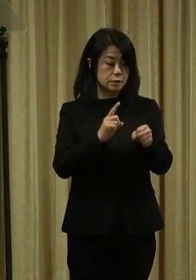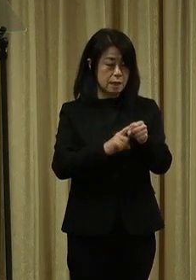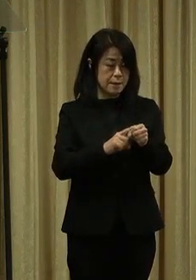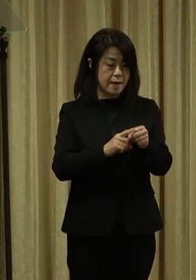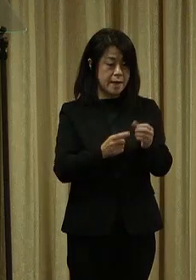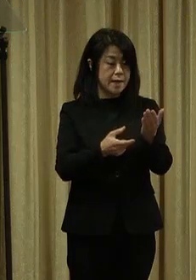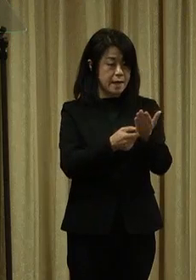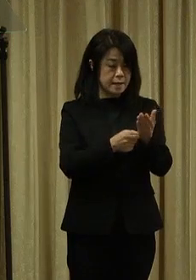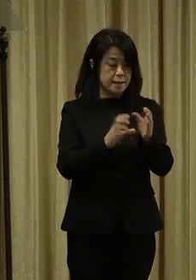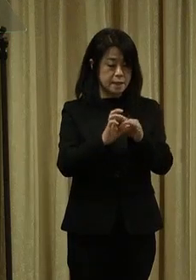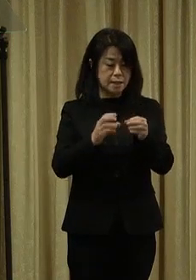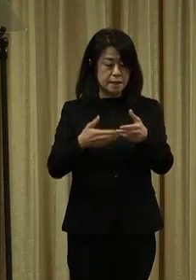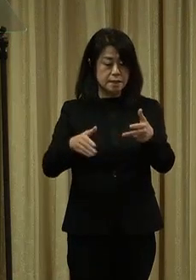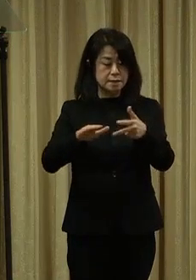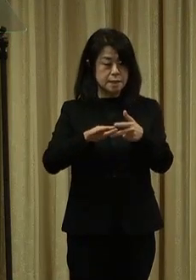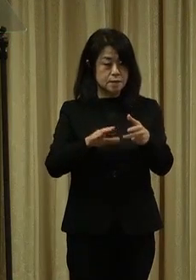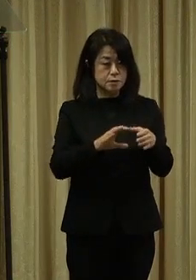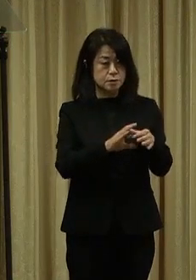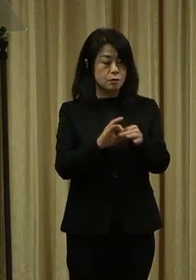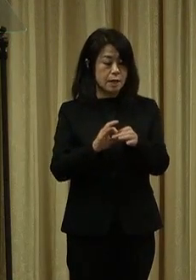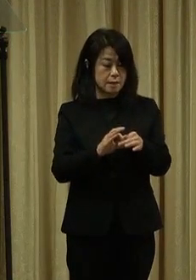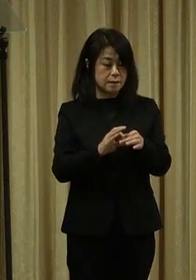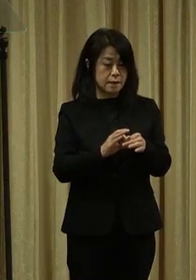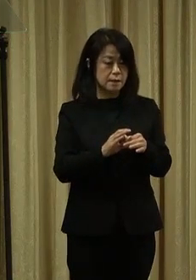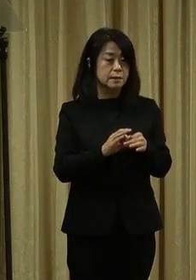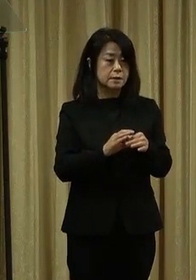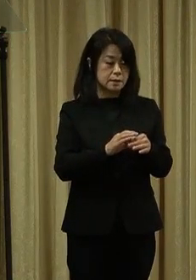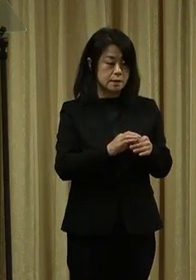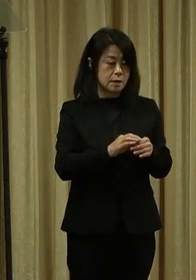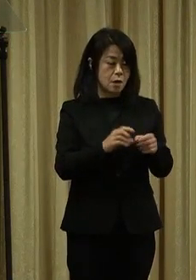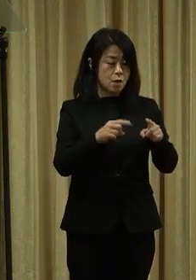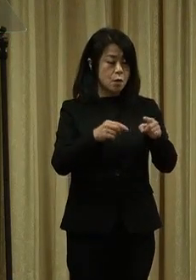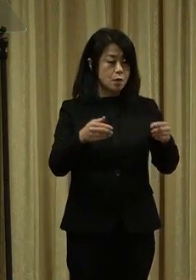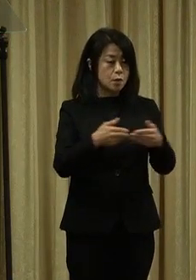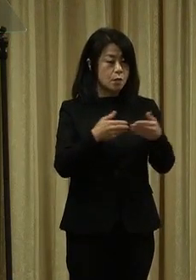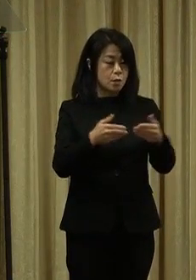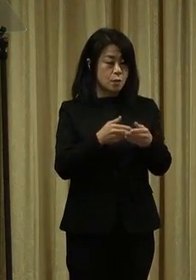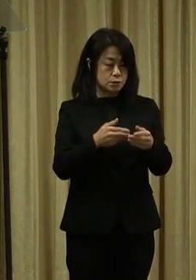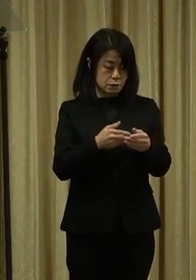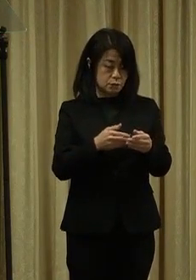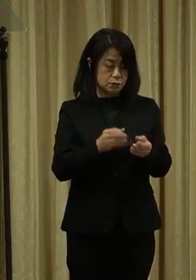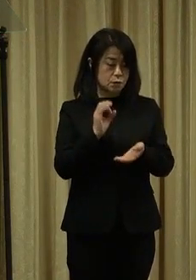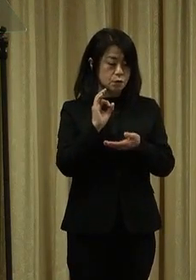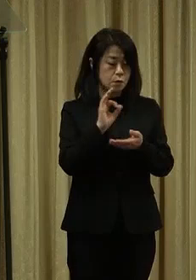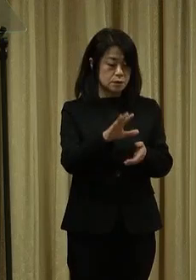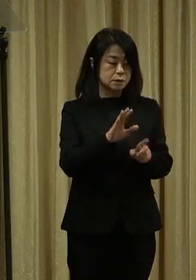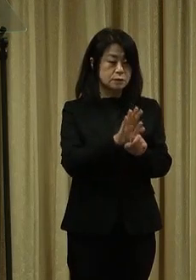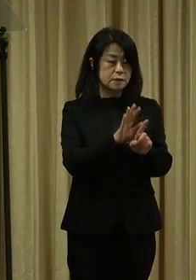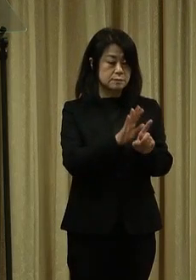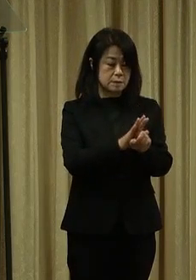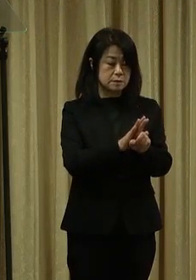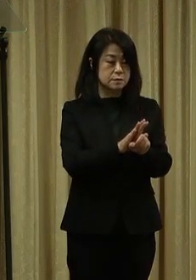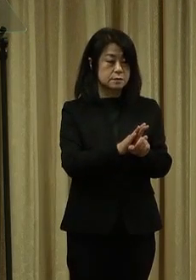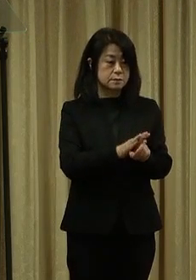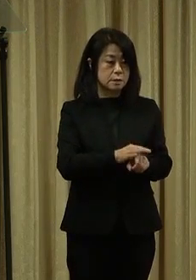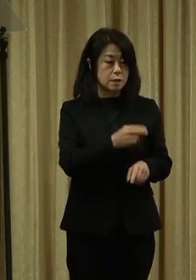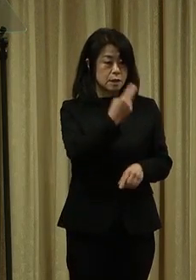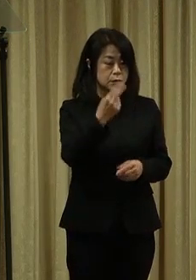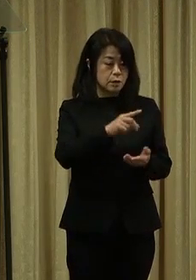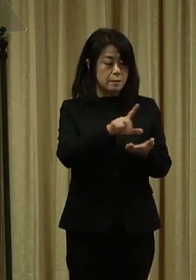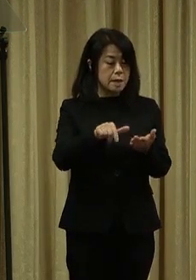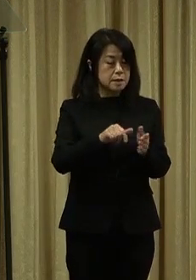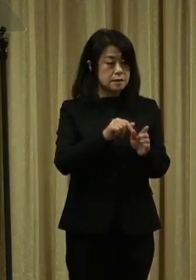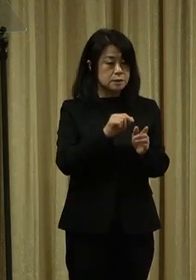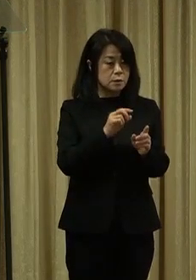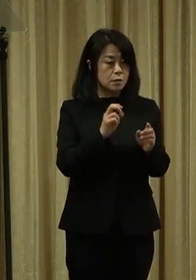の整備など、市町村による公共交通への投資を支援します。また、富山地方鉄道や万葉